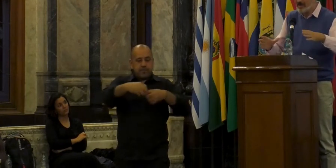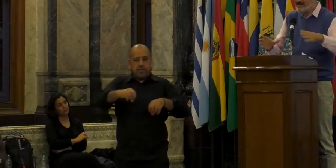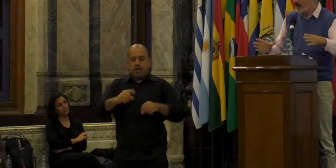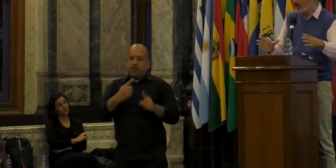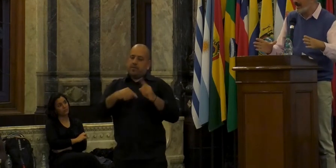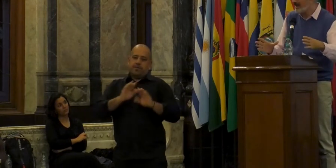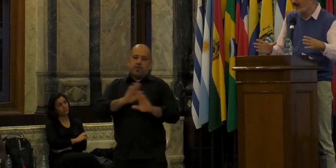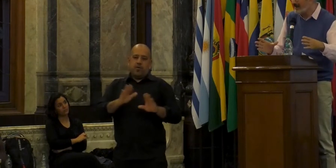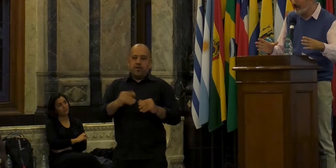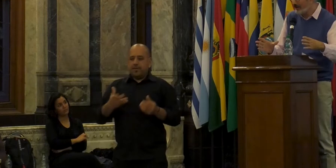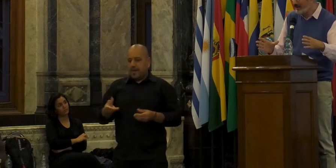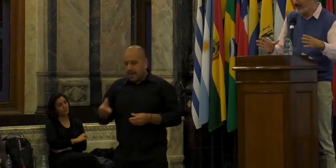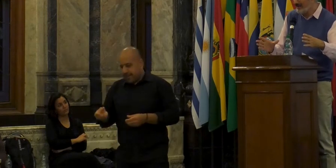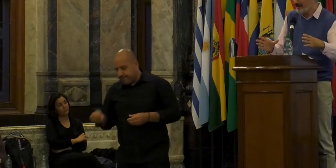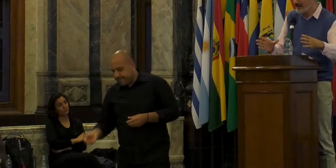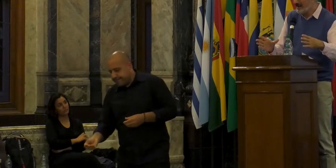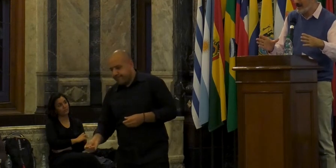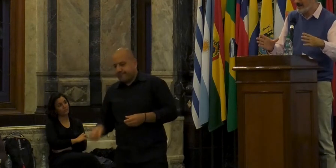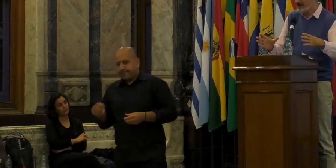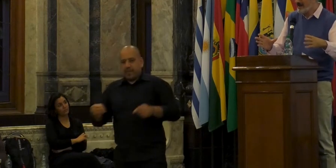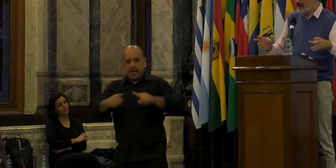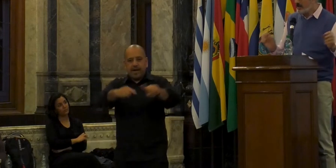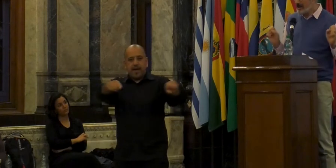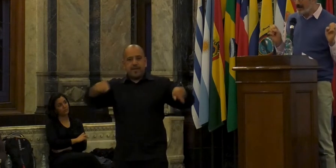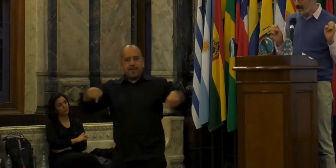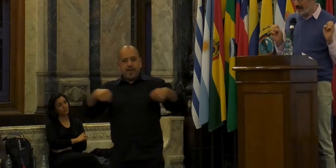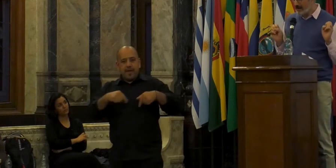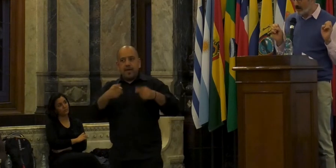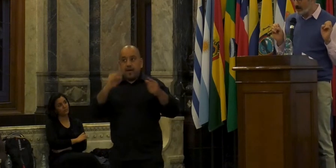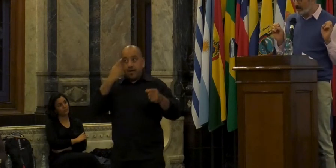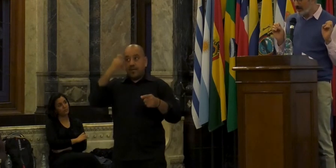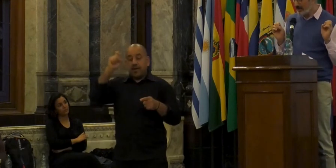saqué una plancha cuadrada que tengo, de estas de hacer carnes, e inventé